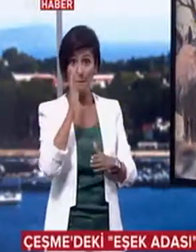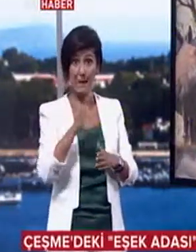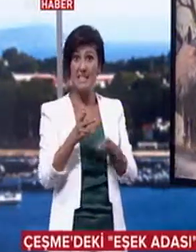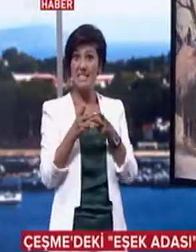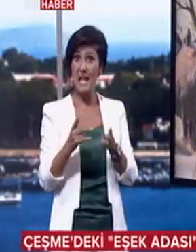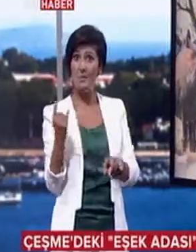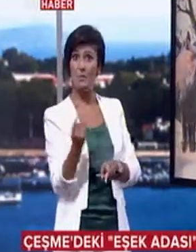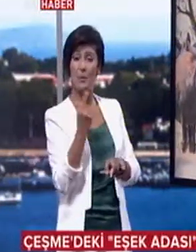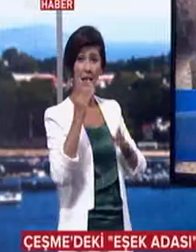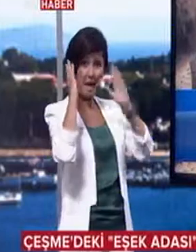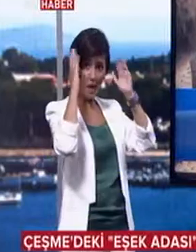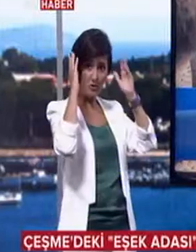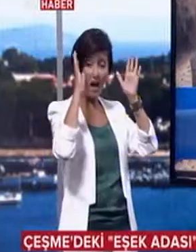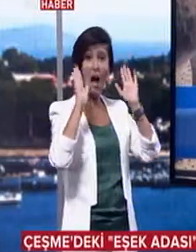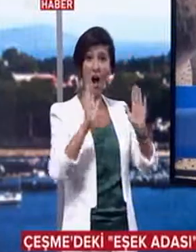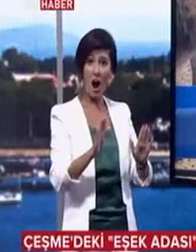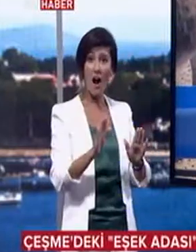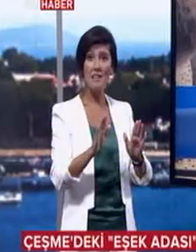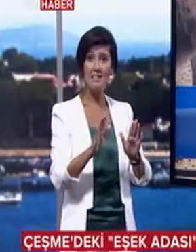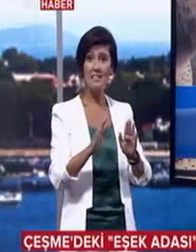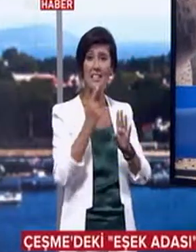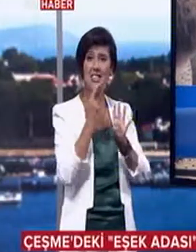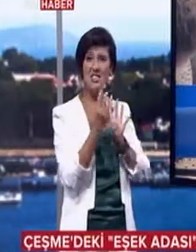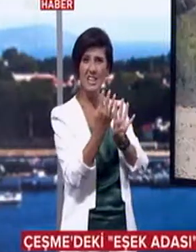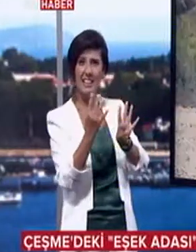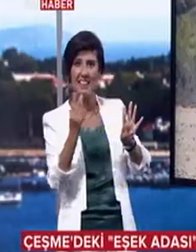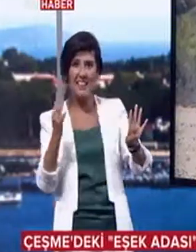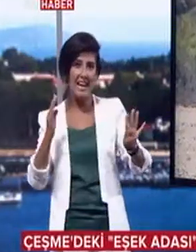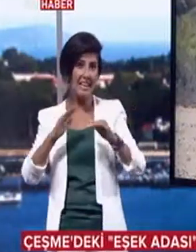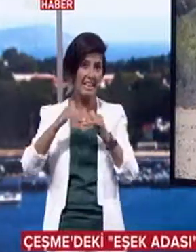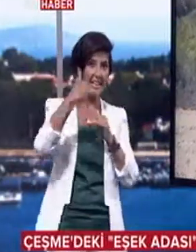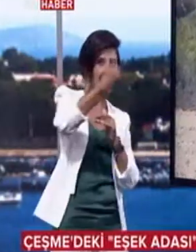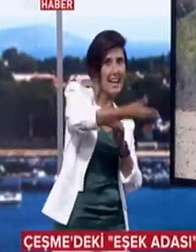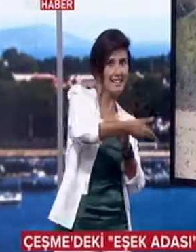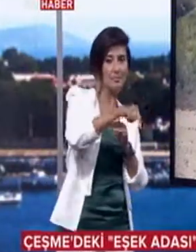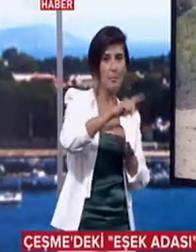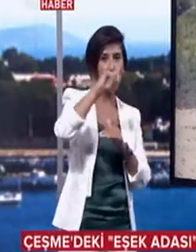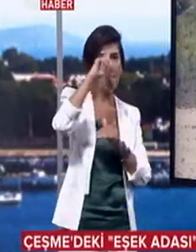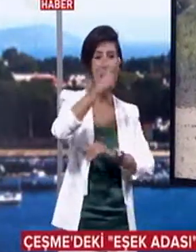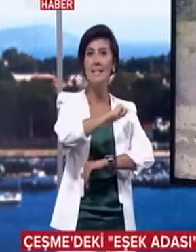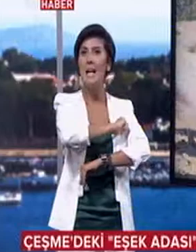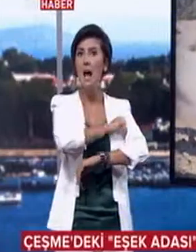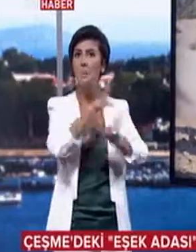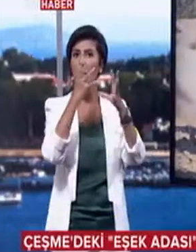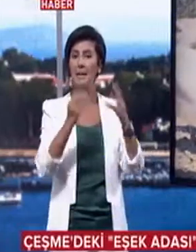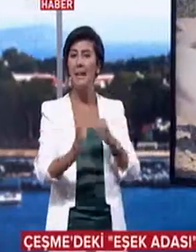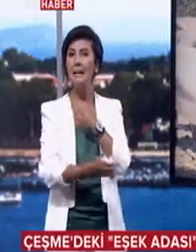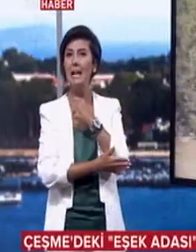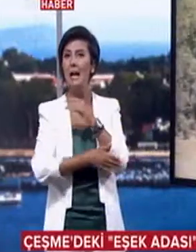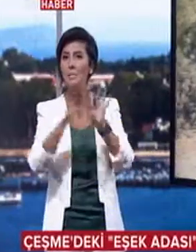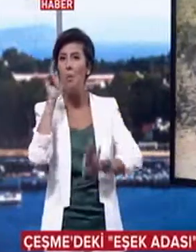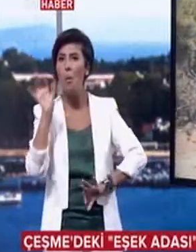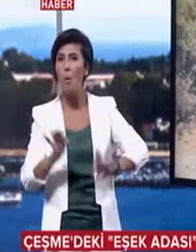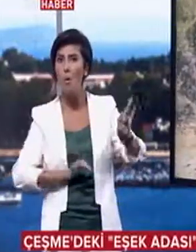ve serbestçe dolaşan eşekler artık çitlerin gerisinde tutuluyor. Merkezi Almanya'da olan